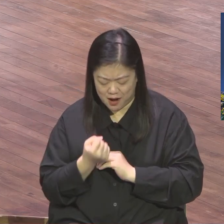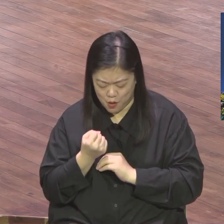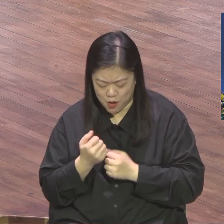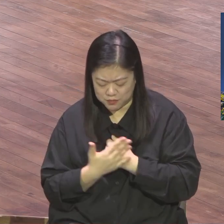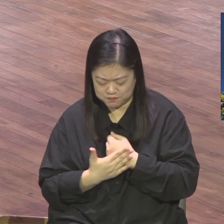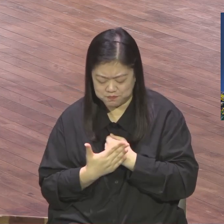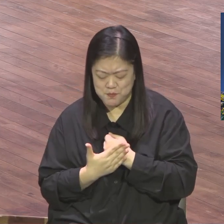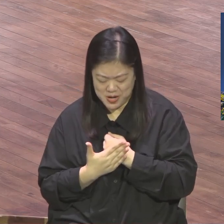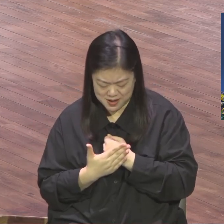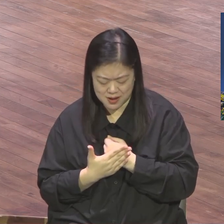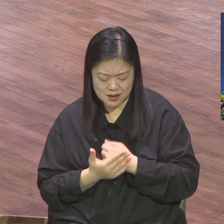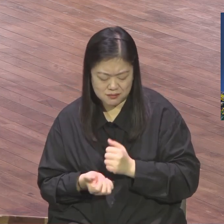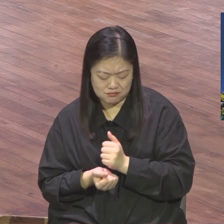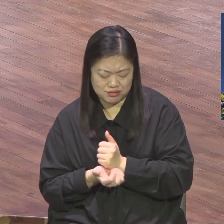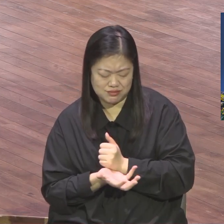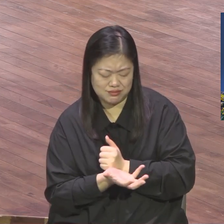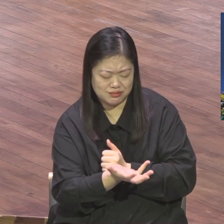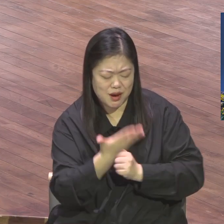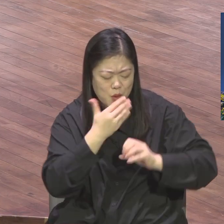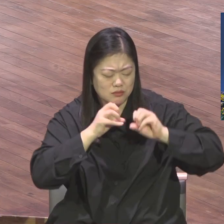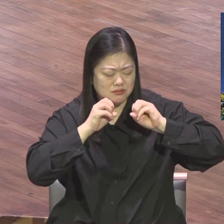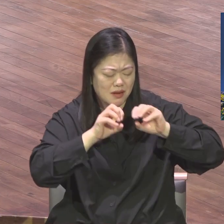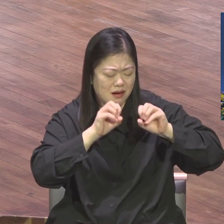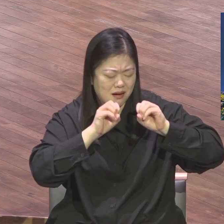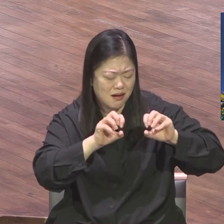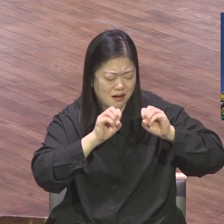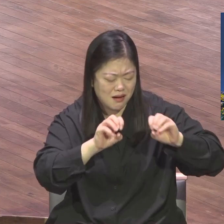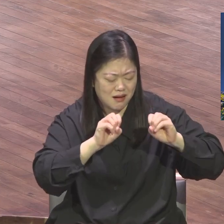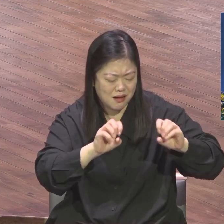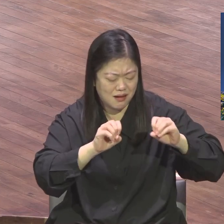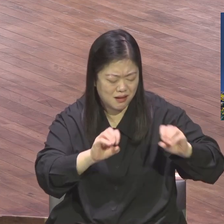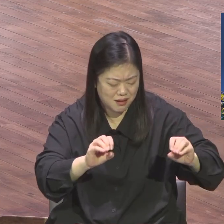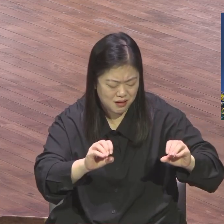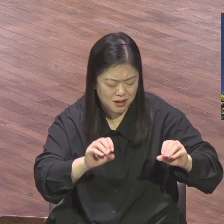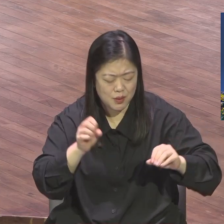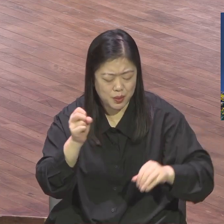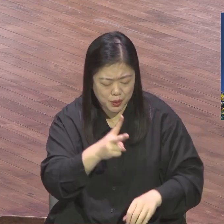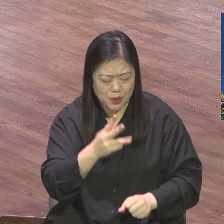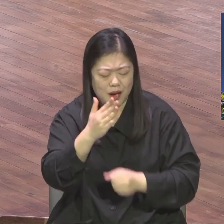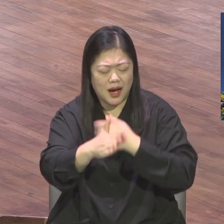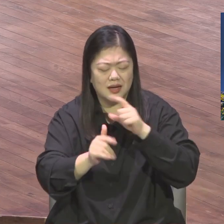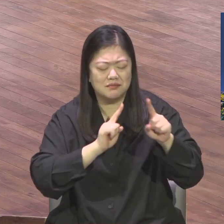세워가면서 말씀 성취를 체험하면서